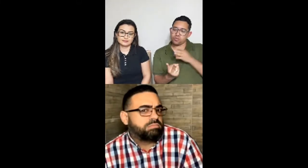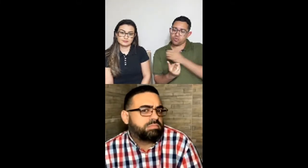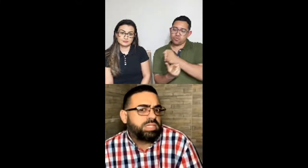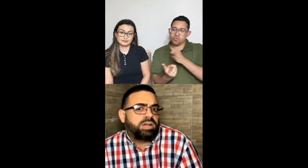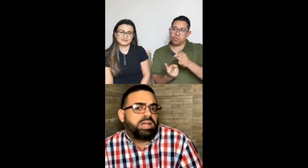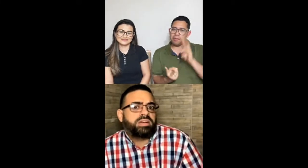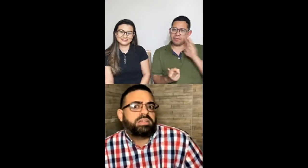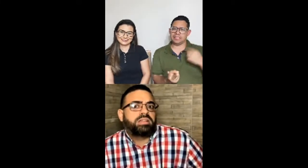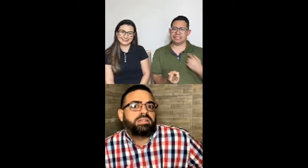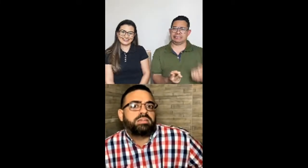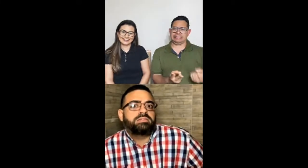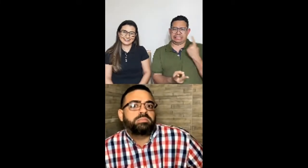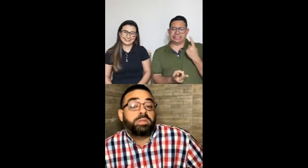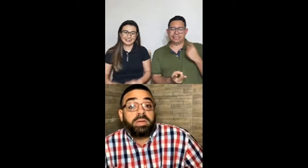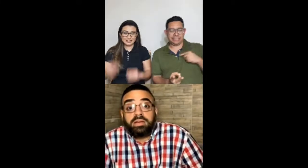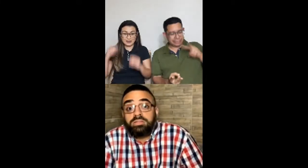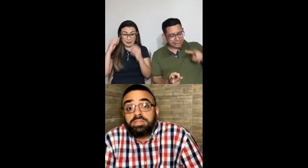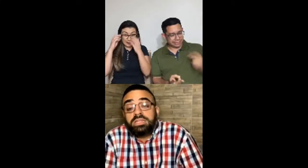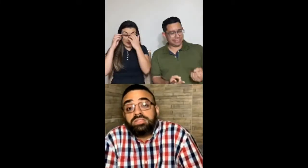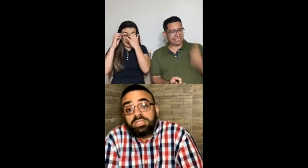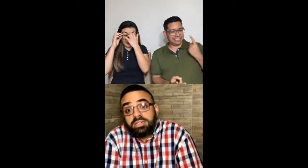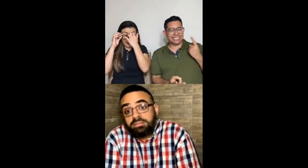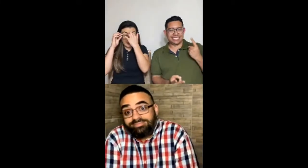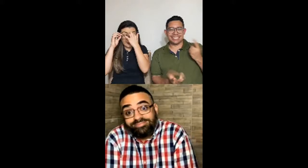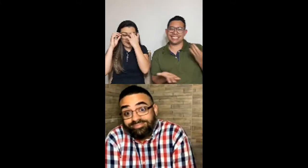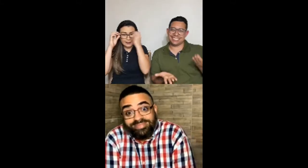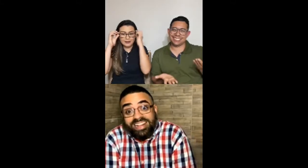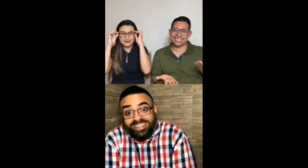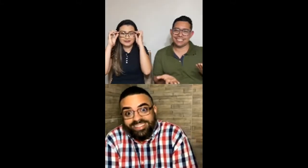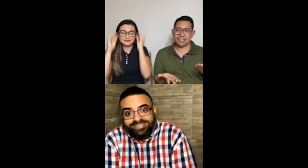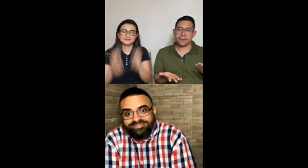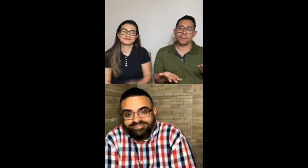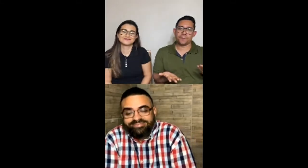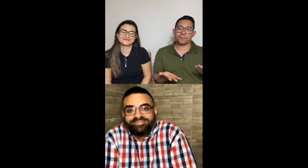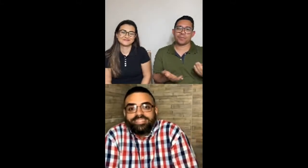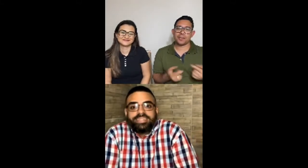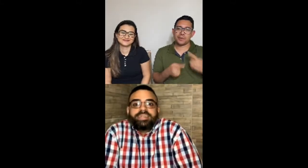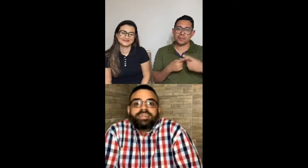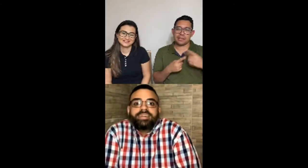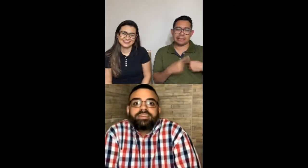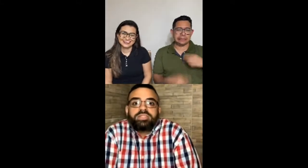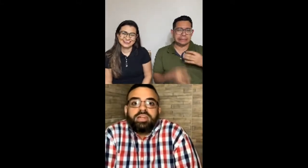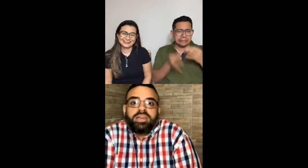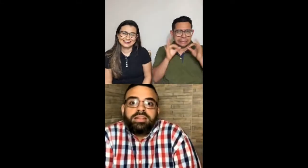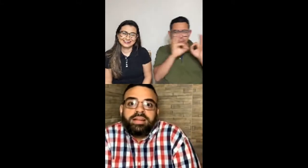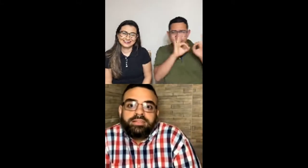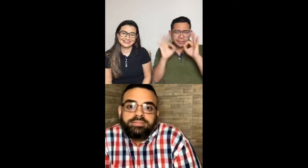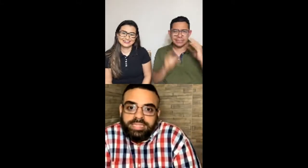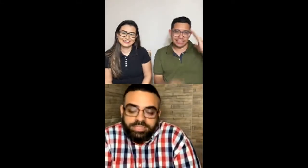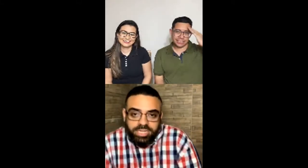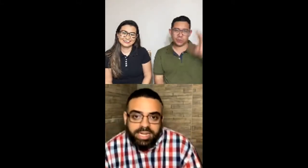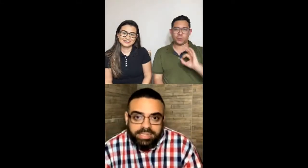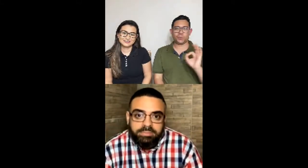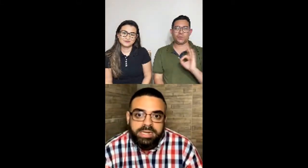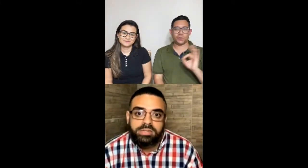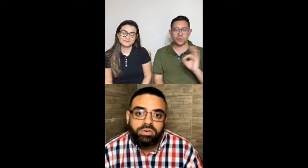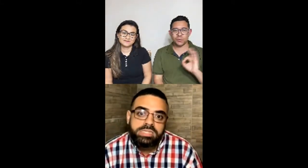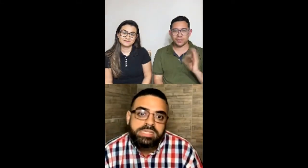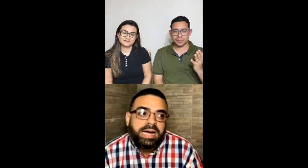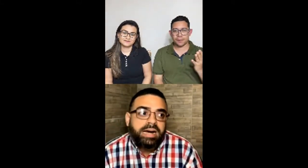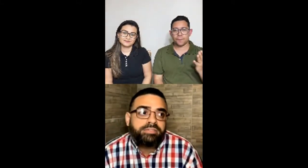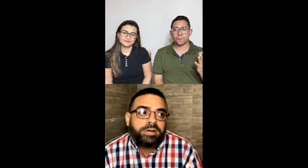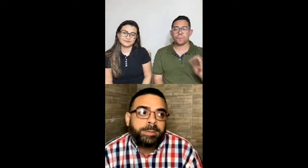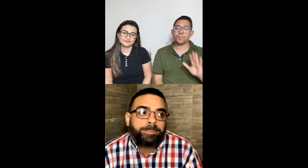surda. E assim era esquisito. Eu olhava aquilo ali, primeiro que eu não entendia